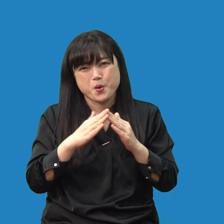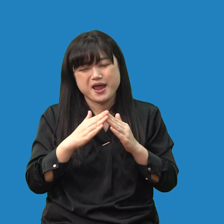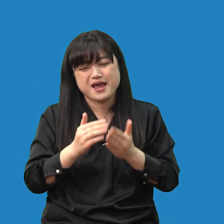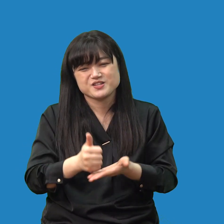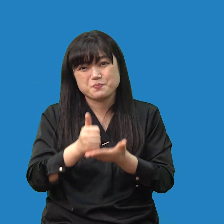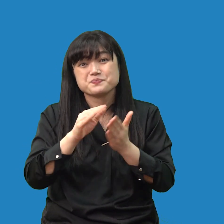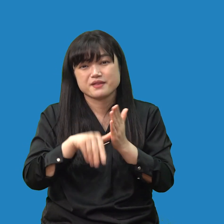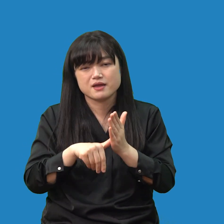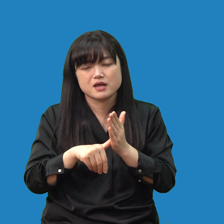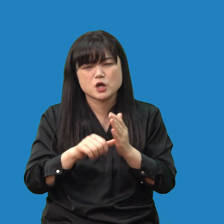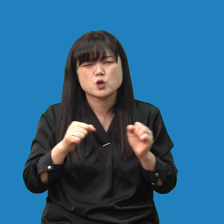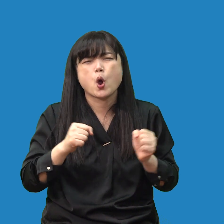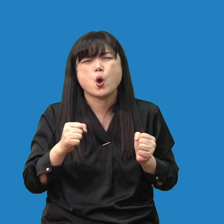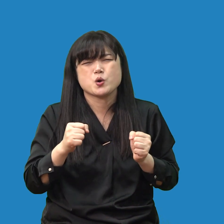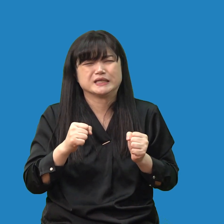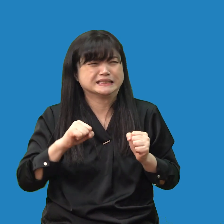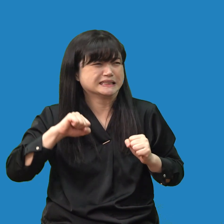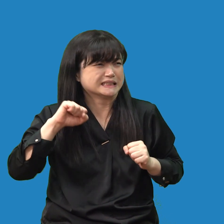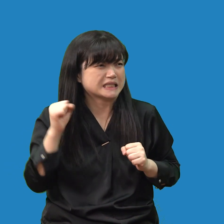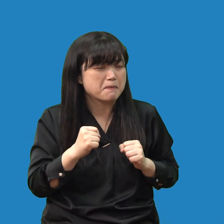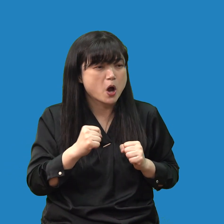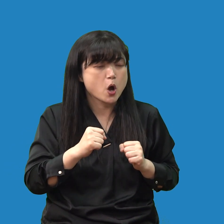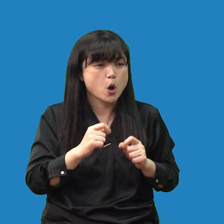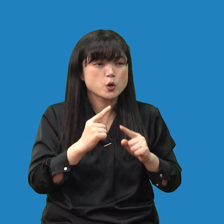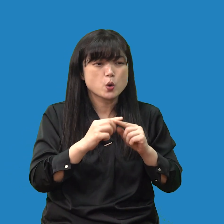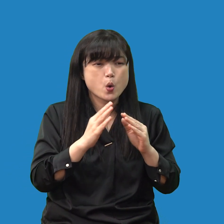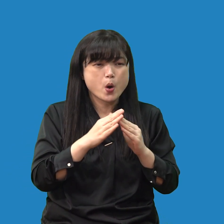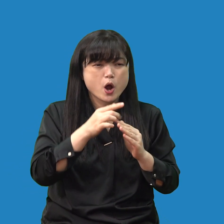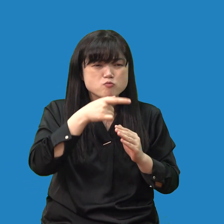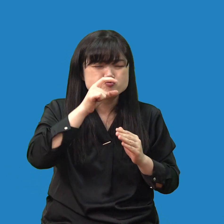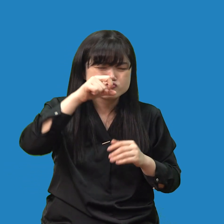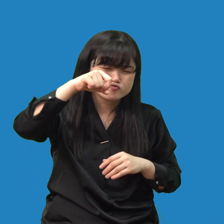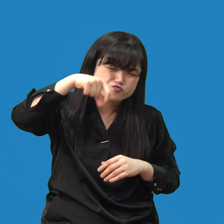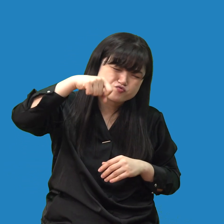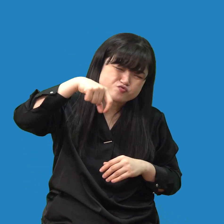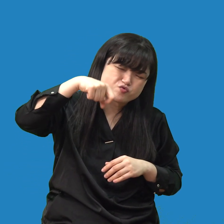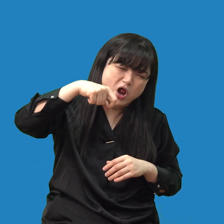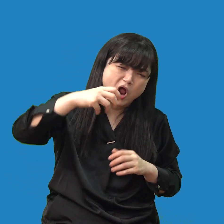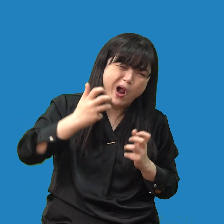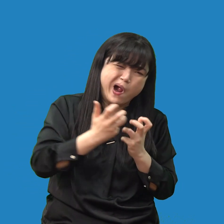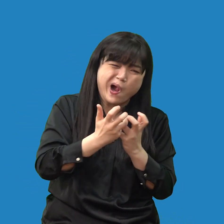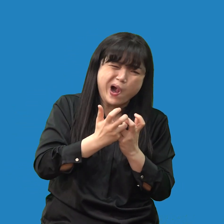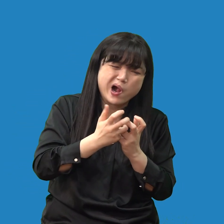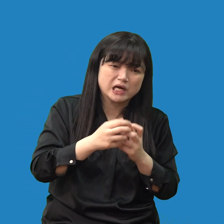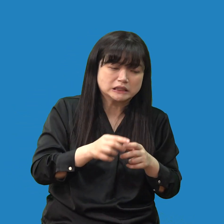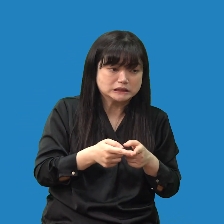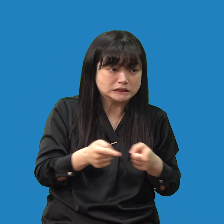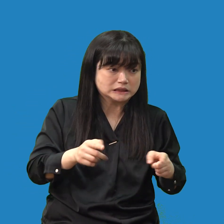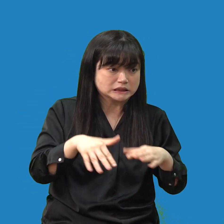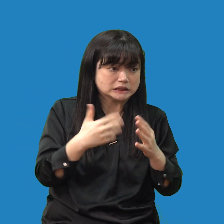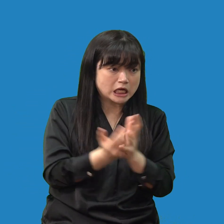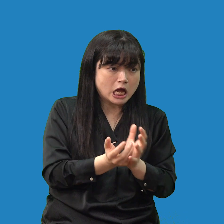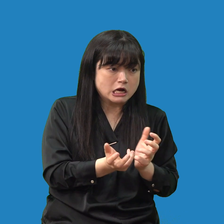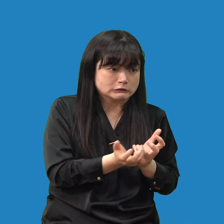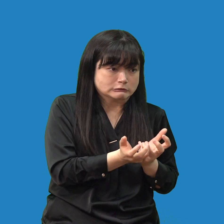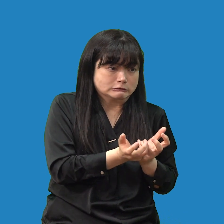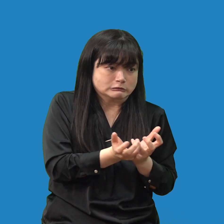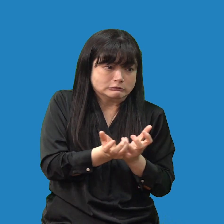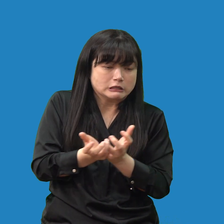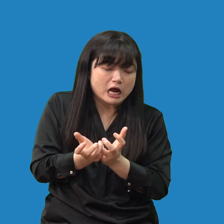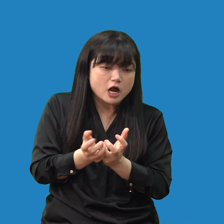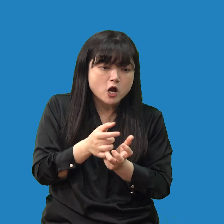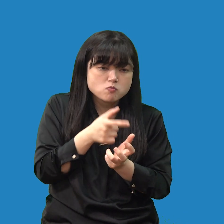때 겨울인데 새벽에 교회 수도관이 이제 동파돼서 그냥 1층 전체가 그냥 완전